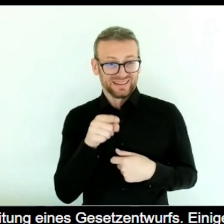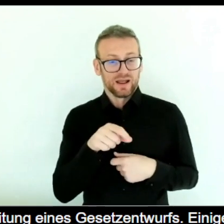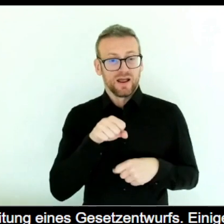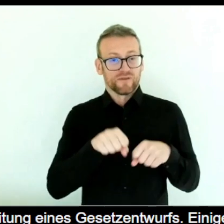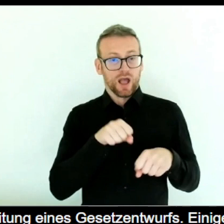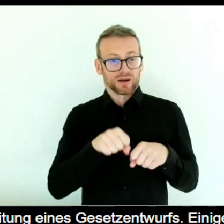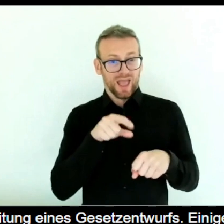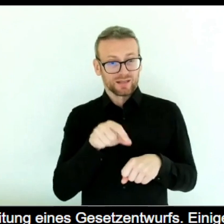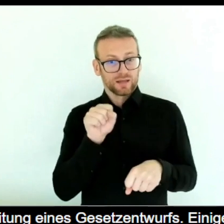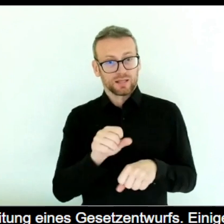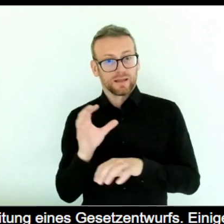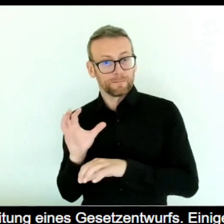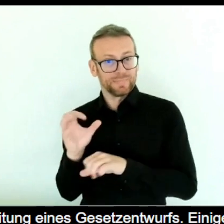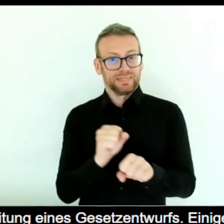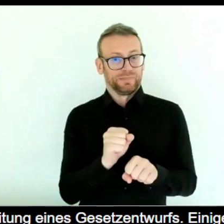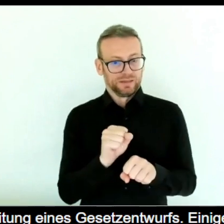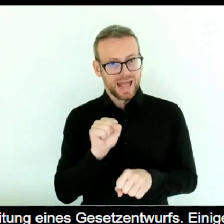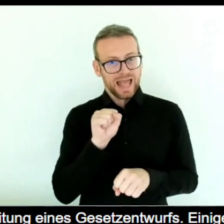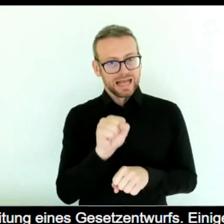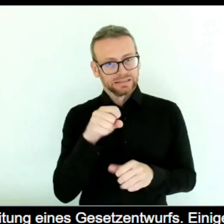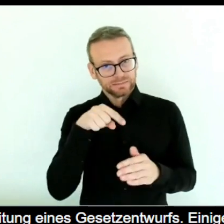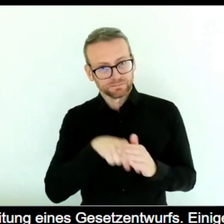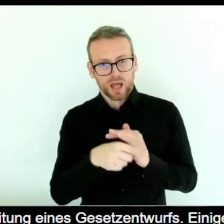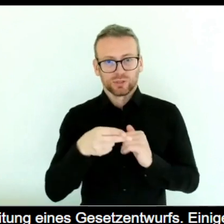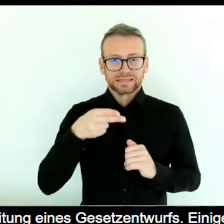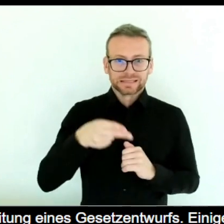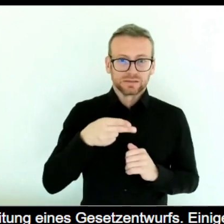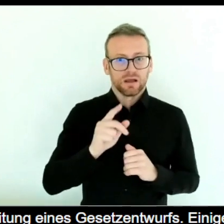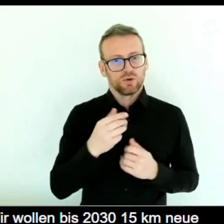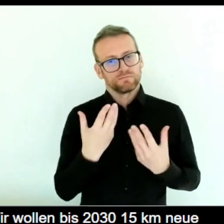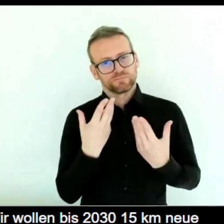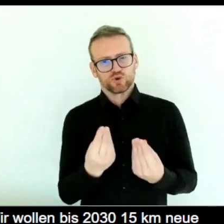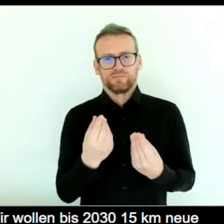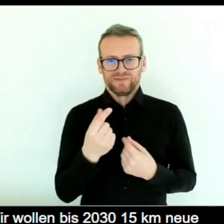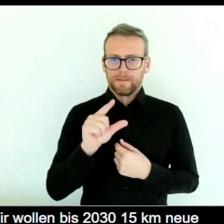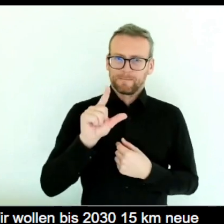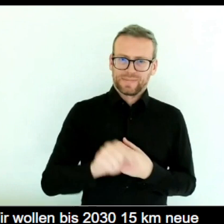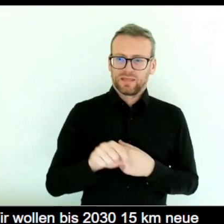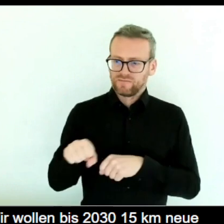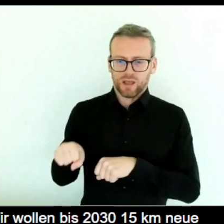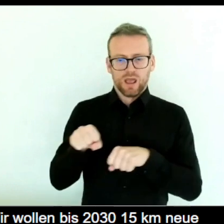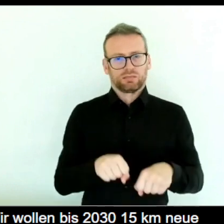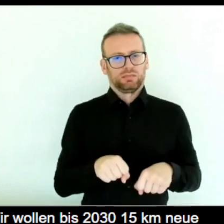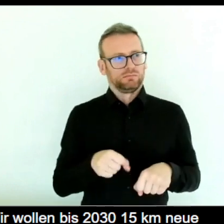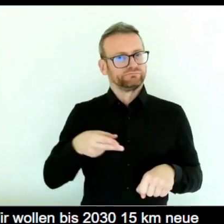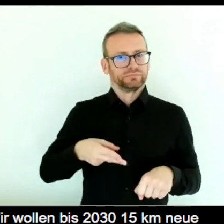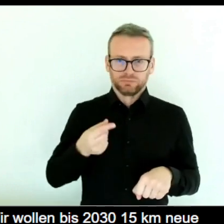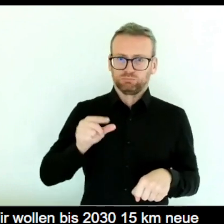auf einen Punkt hinweisen, der jetzt auch am Fahrt nimmt. Wir haben ja uns auf den Weg gemacht,